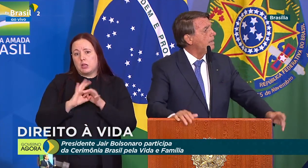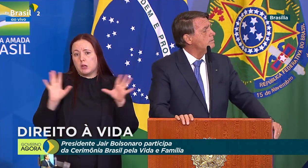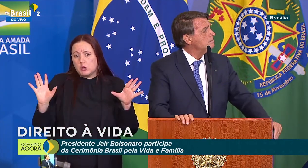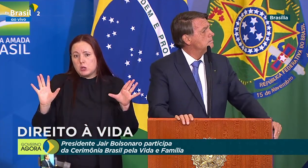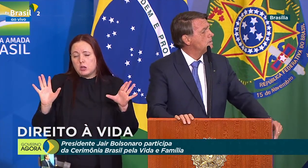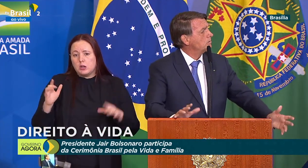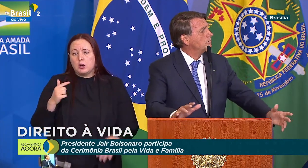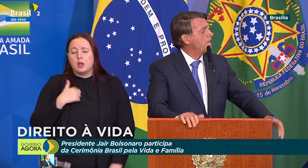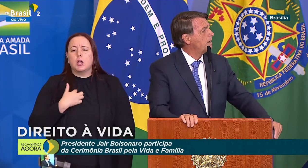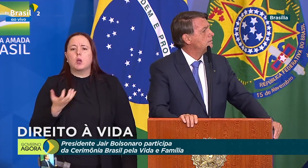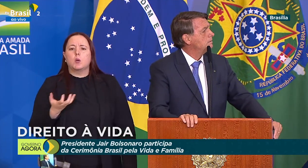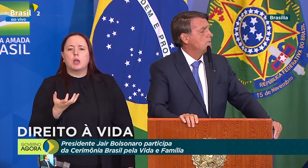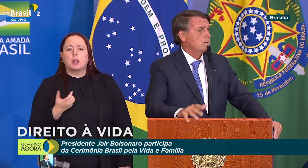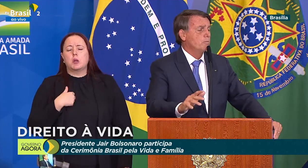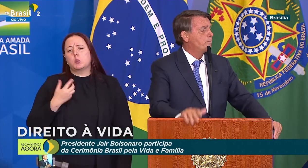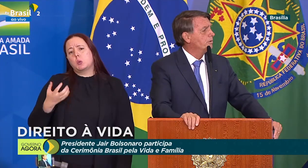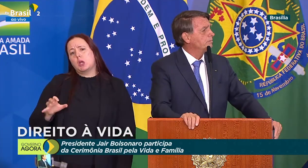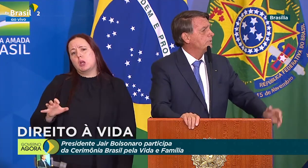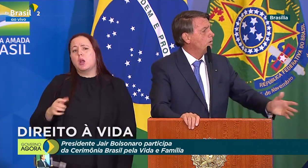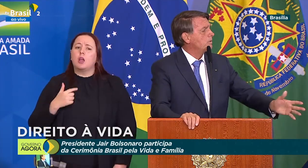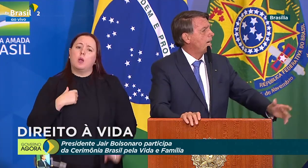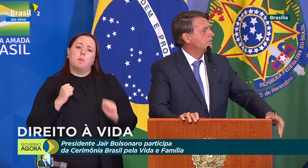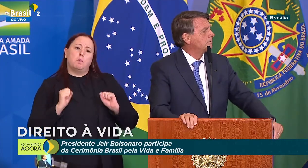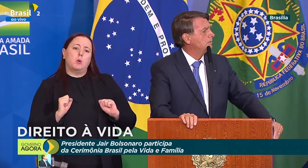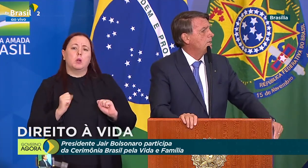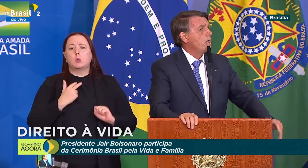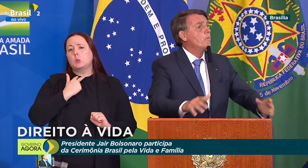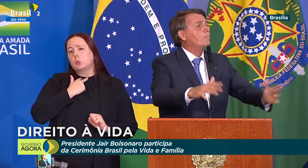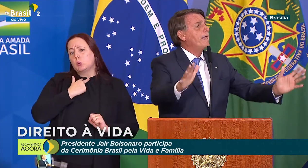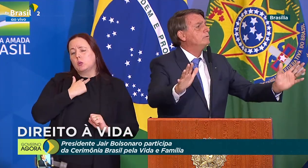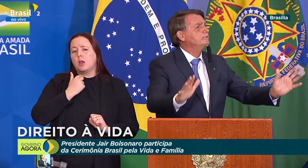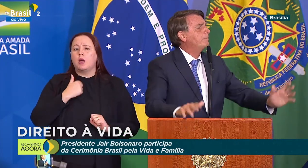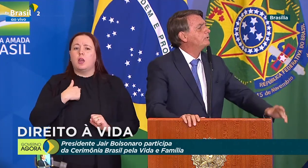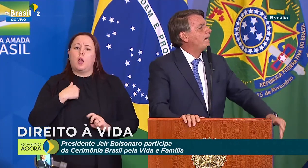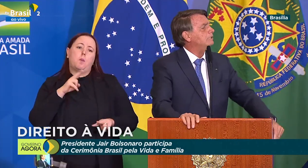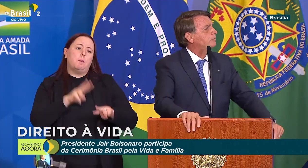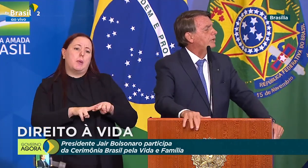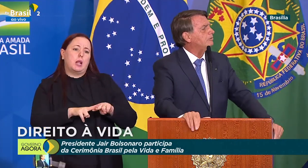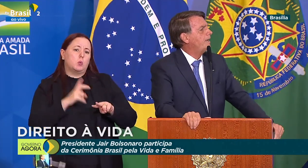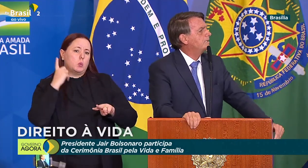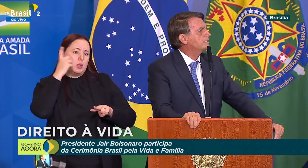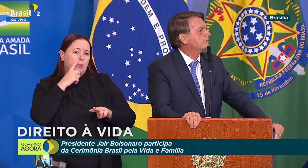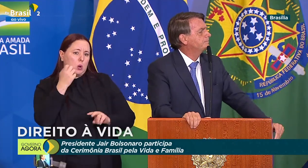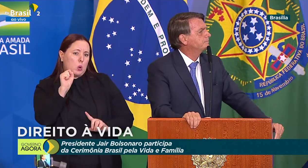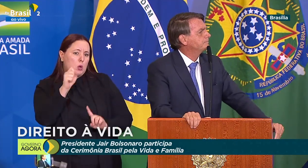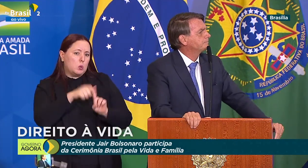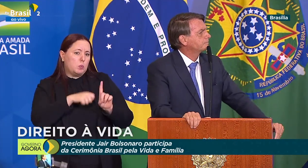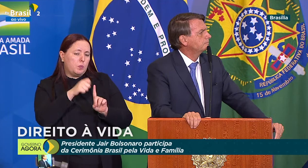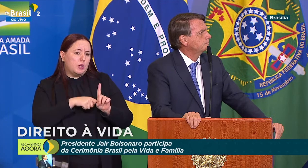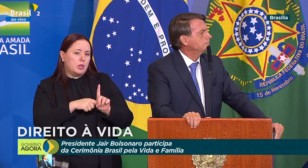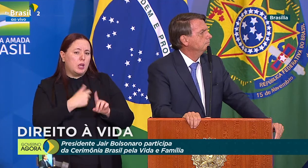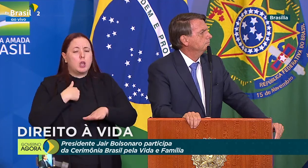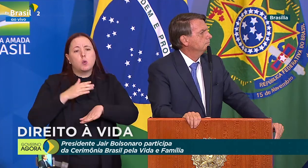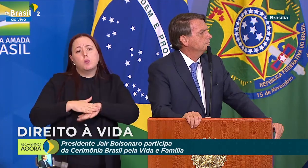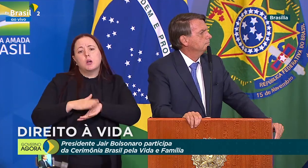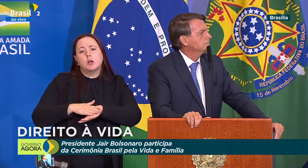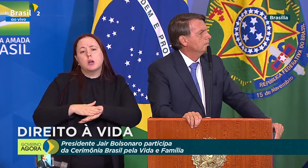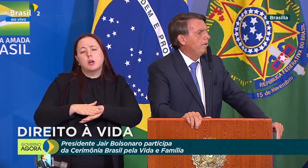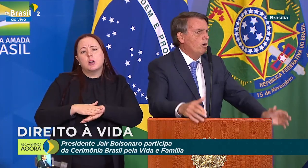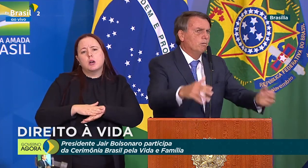e eu quero eu não quero eu puro ter um caso eu prezo o deputado por 8 meses